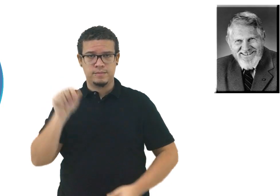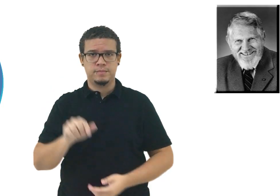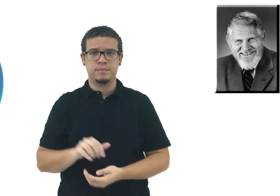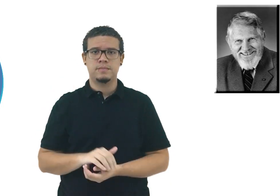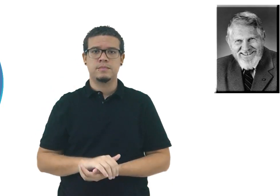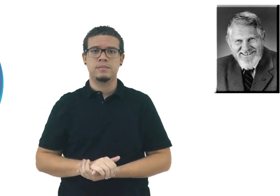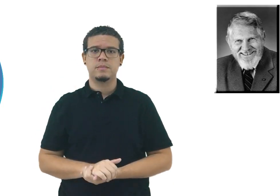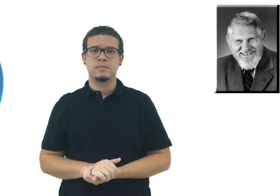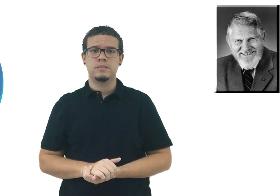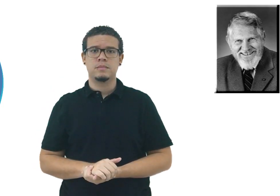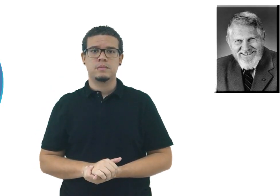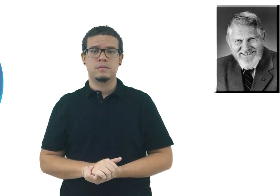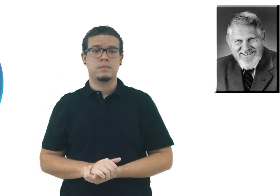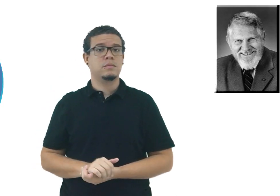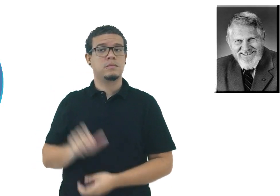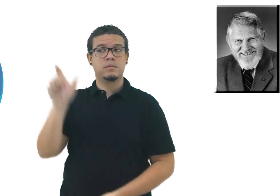universidade, Universidade de Gallaudet.